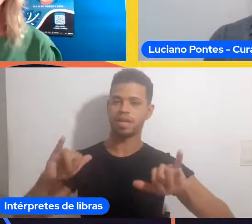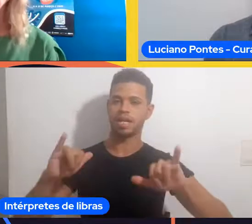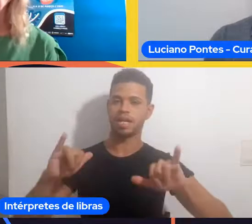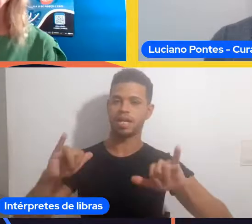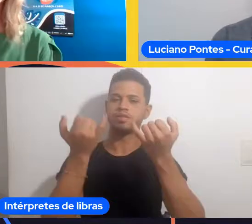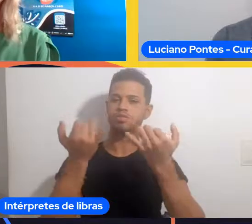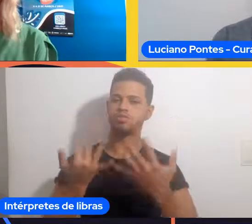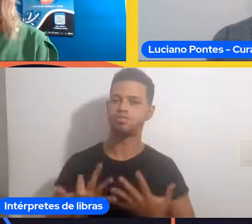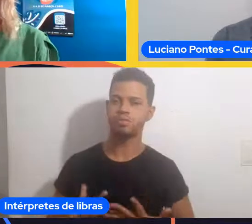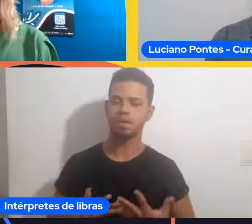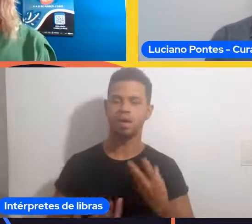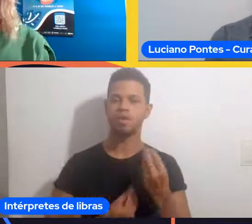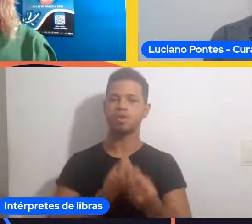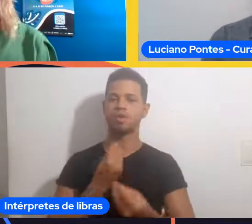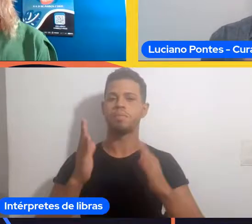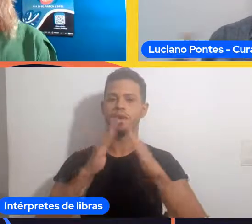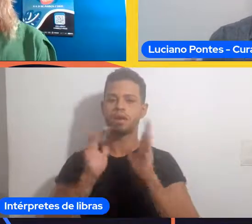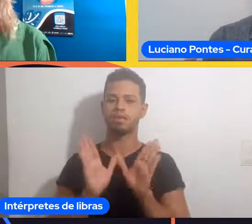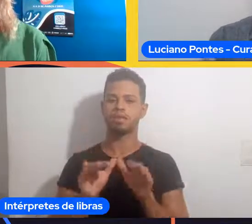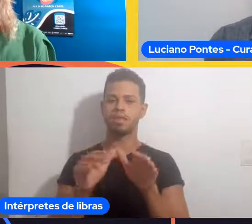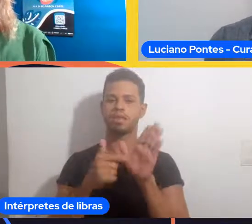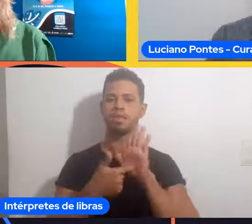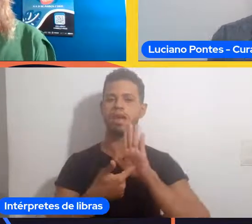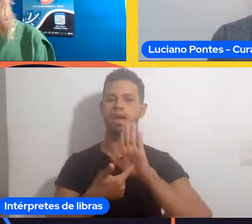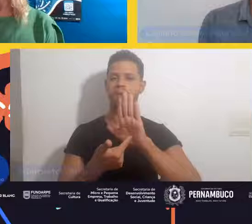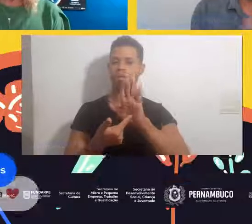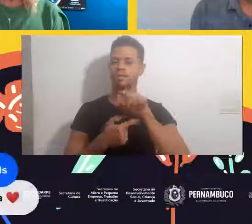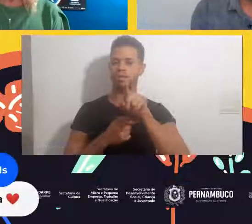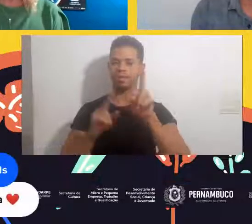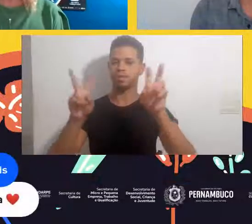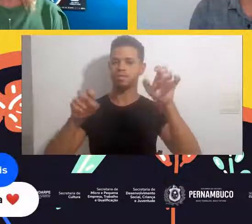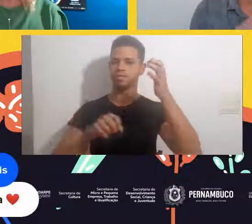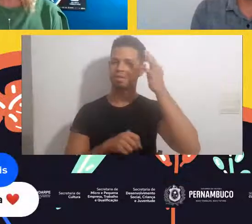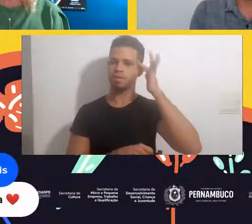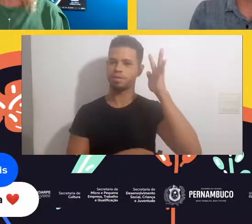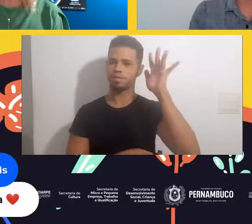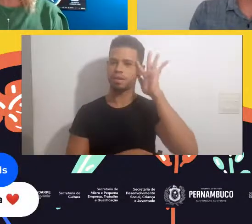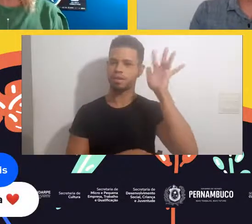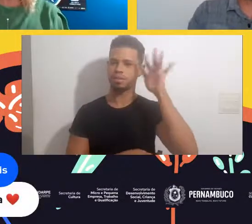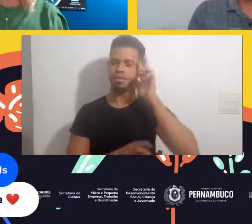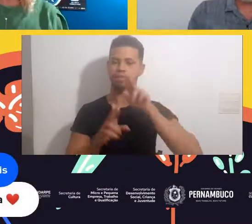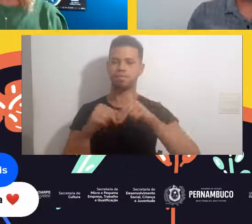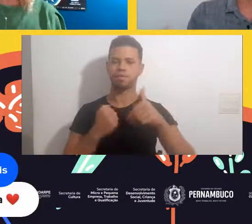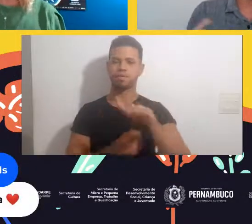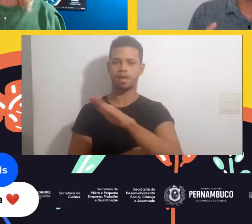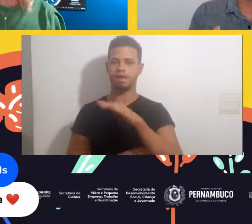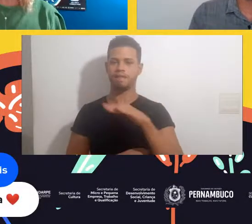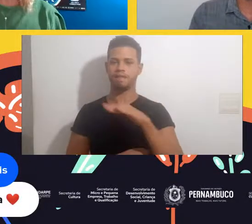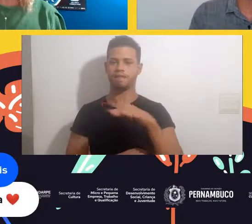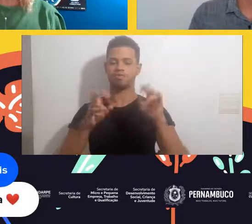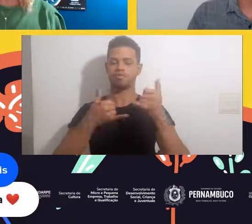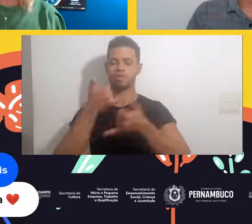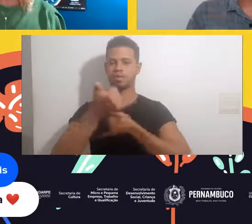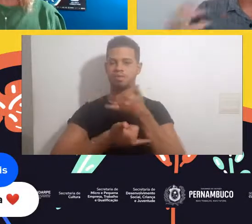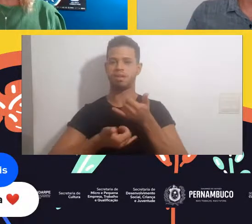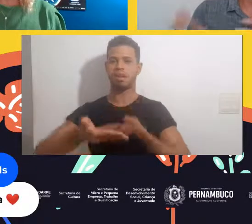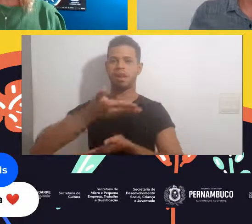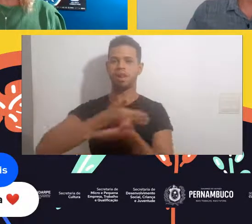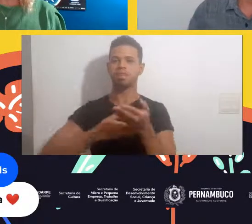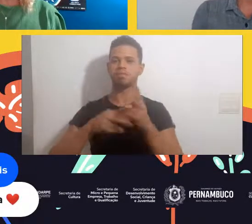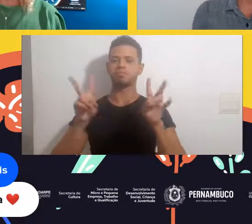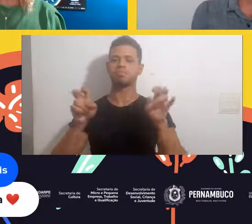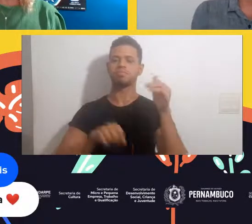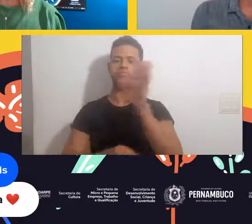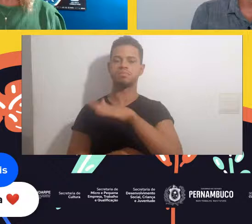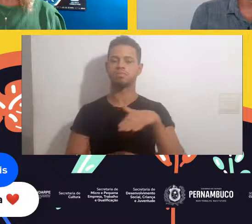que a Casa das Asas representa nessa questão do seu pensamento para a infância, para o brincar e para a relação das crianças com o